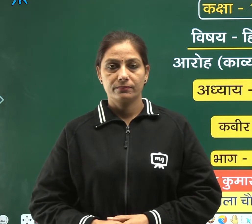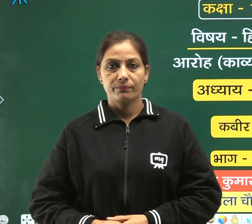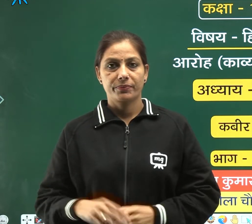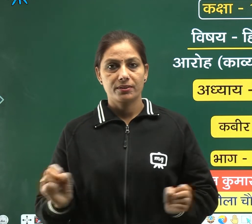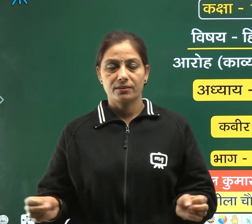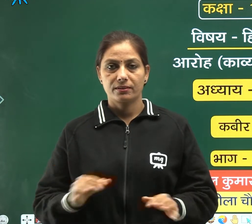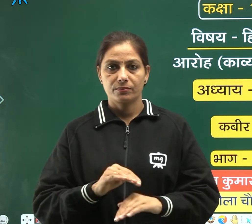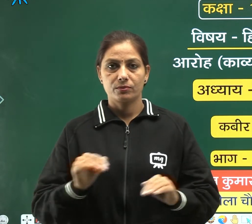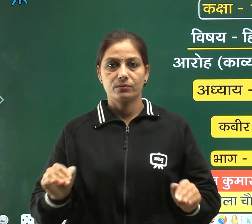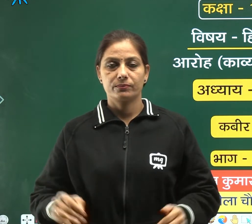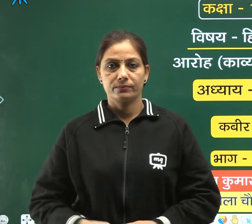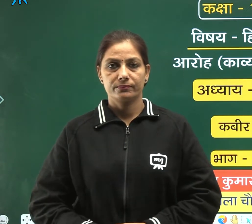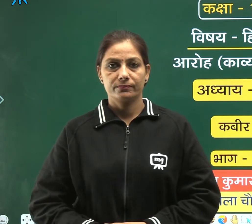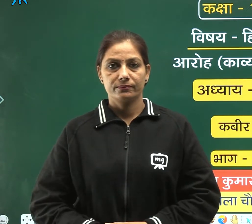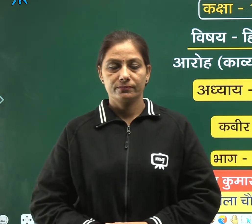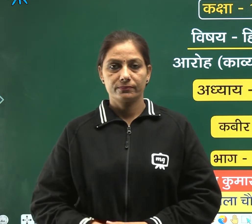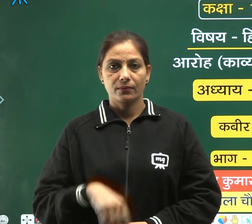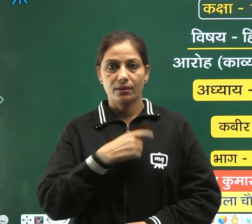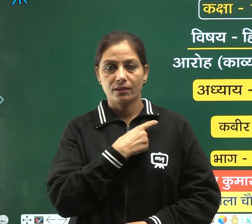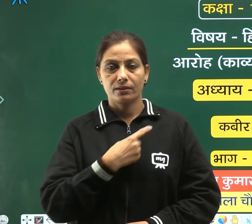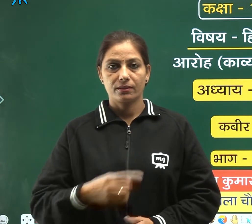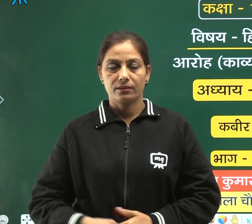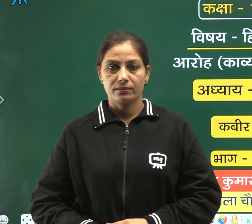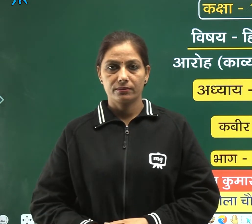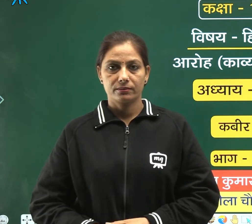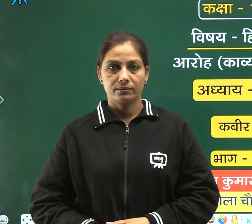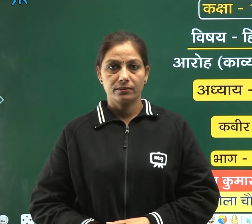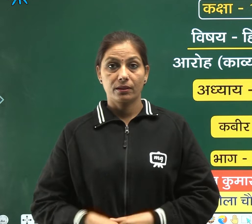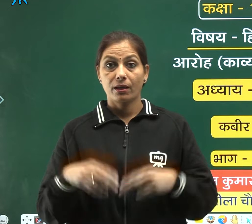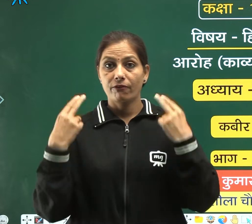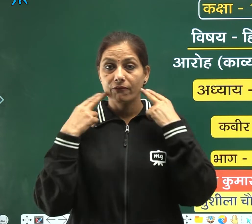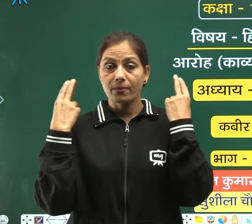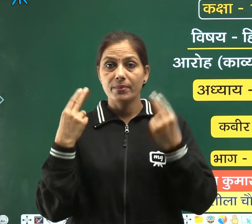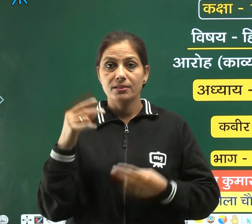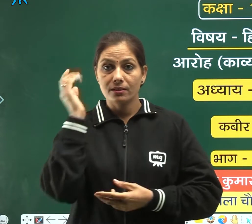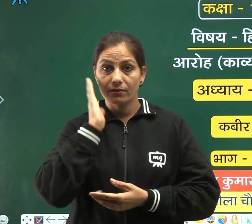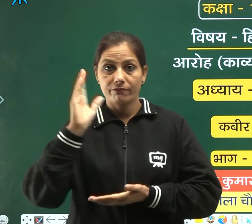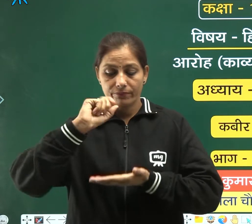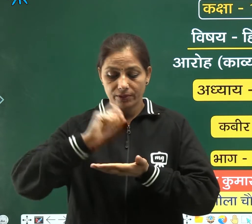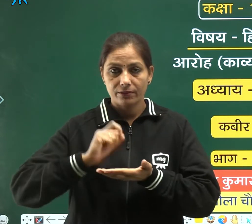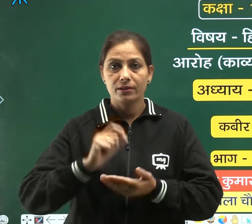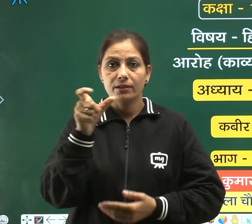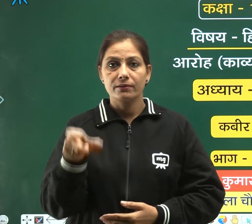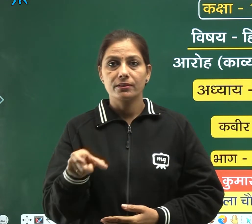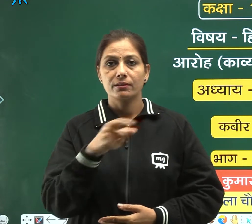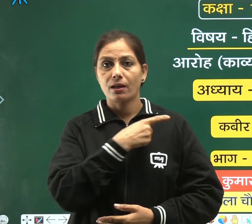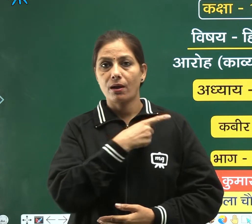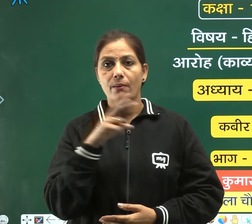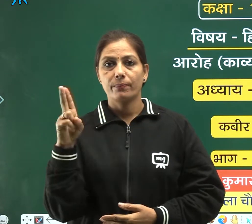शुरू करें बच्चों। ये है महान कवि कबीर जी।